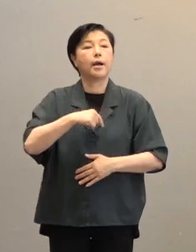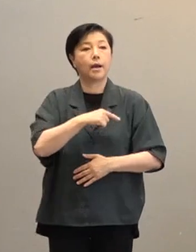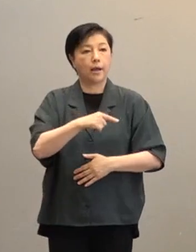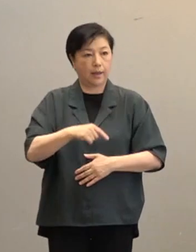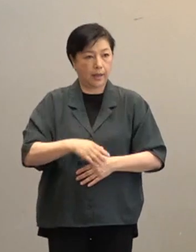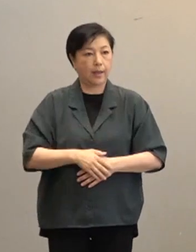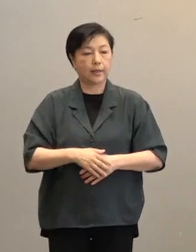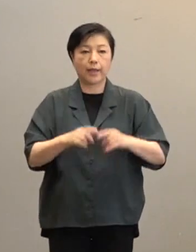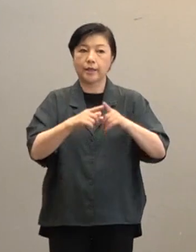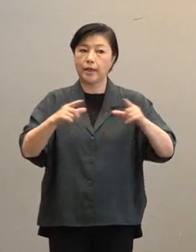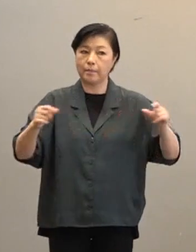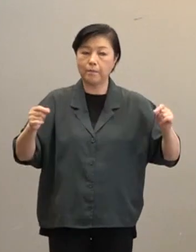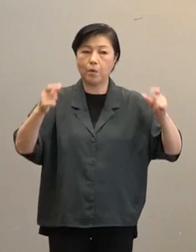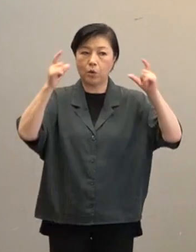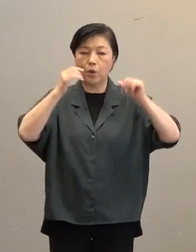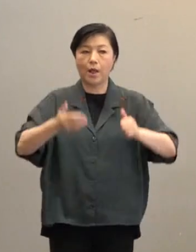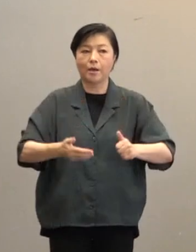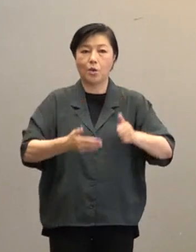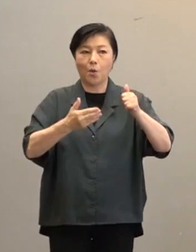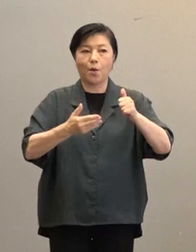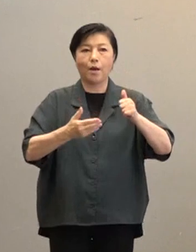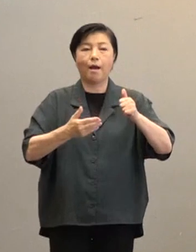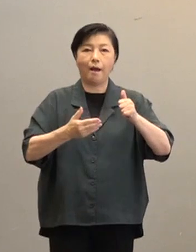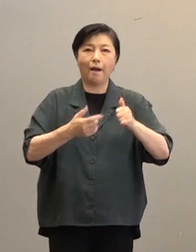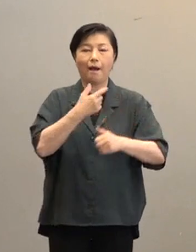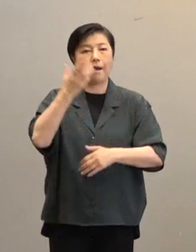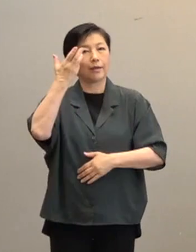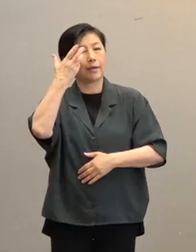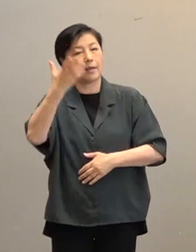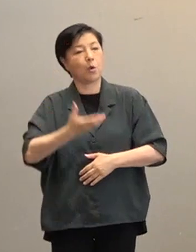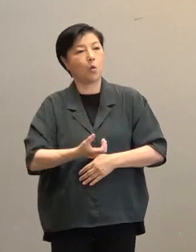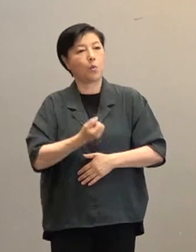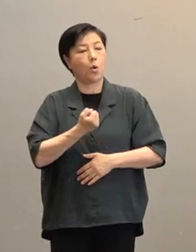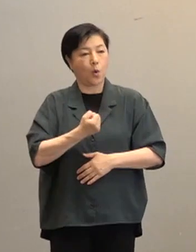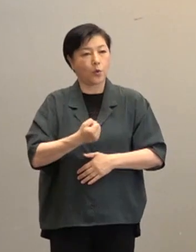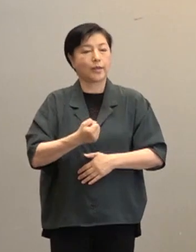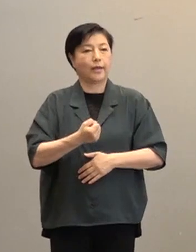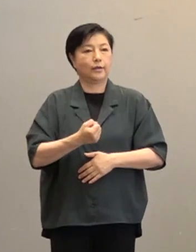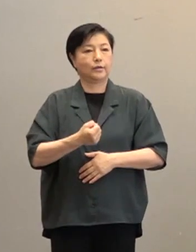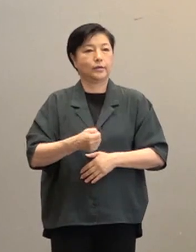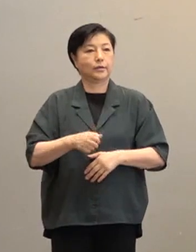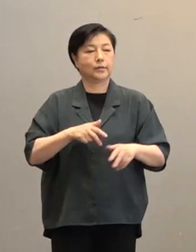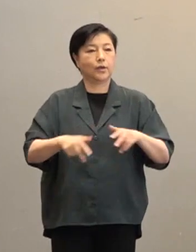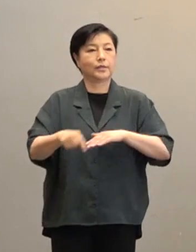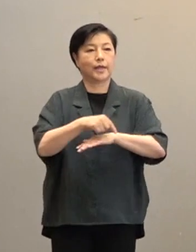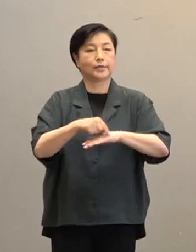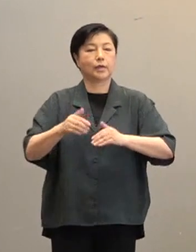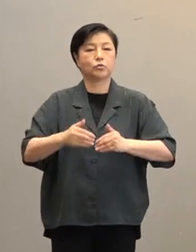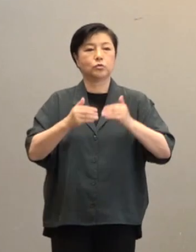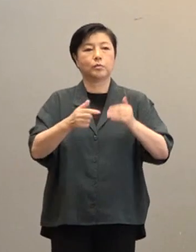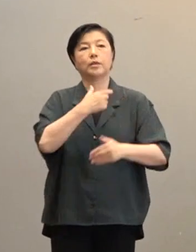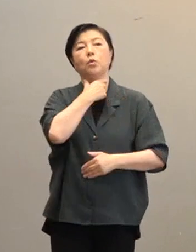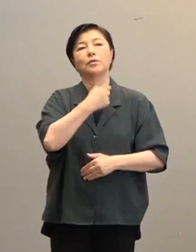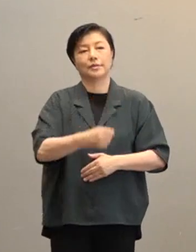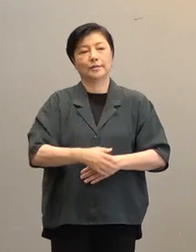本の酪農家の皆さん方が希望を持てるような、そうした政策を進めていただきたいというふうに思います